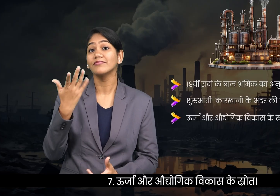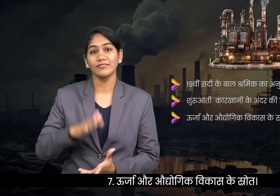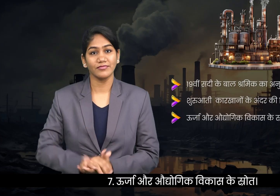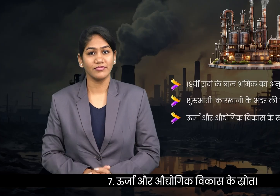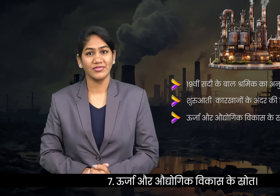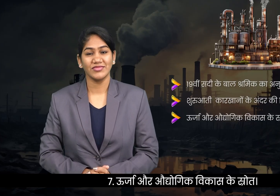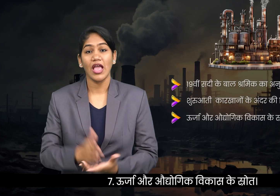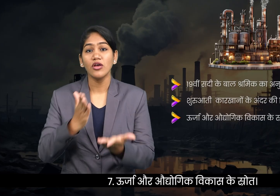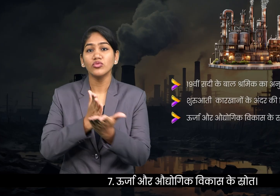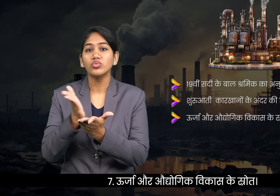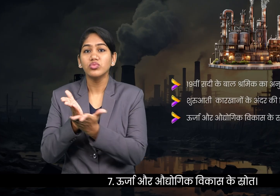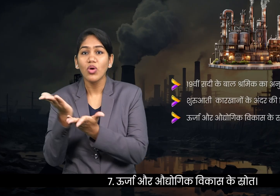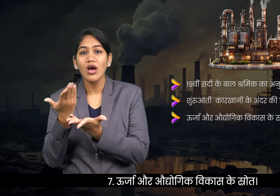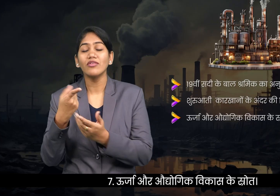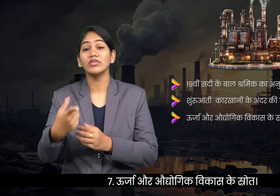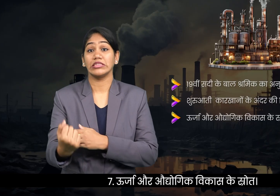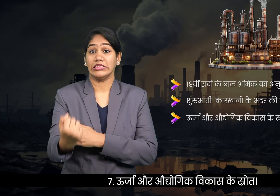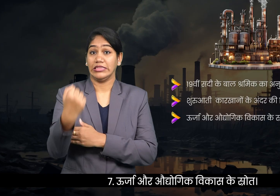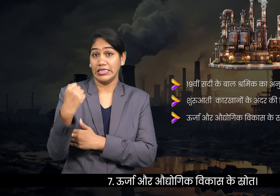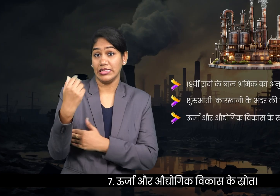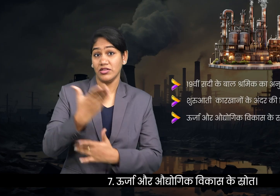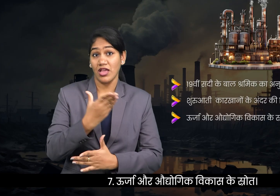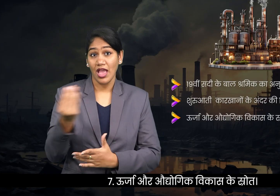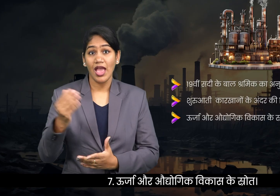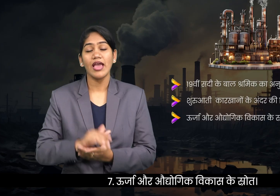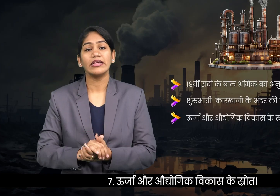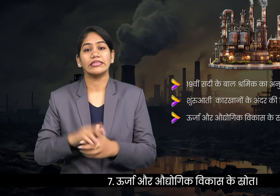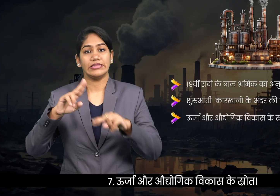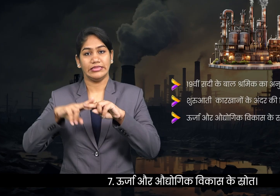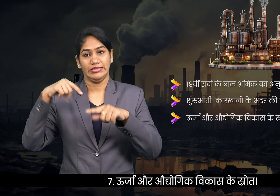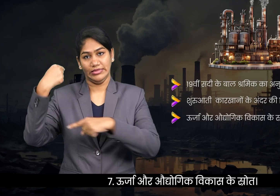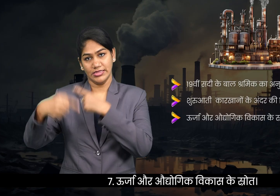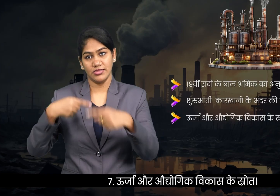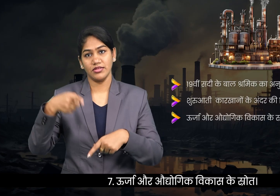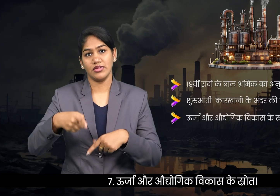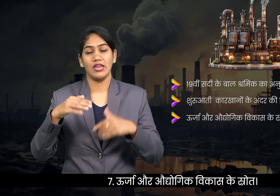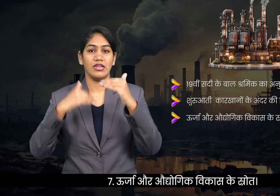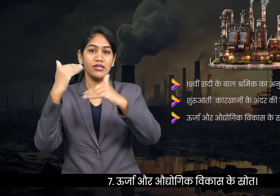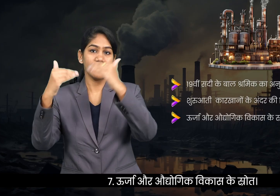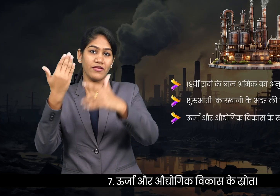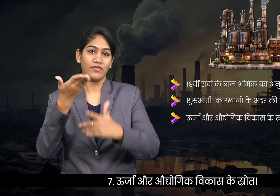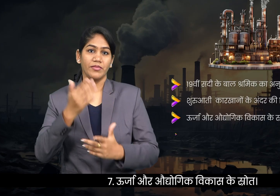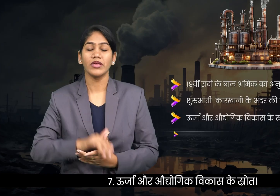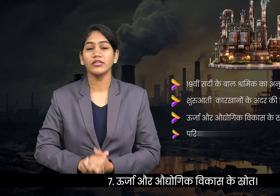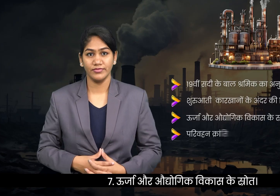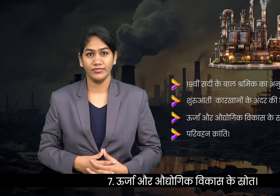7. ऊर्जा और औद्योगिक विकास के स्रोत।